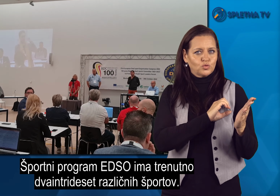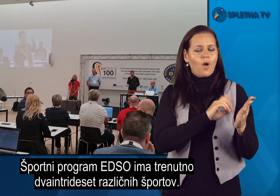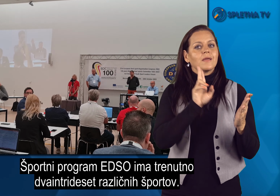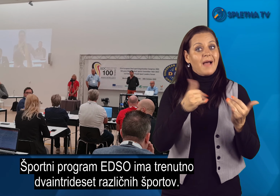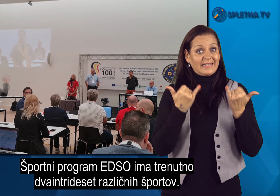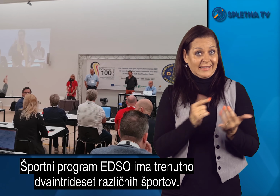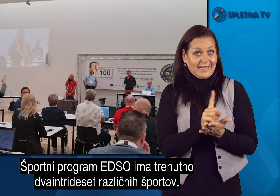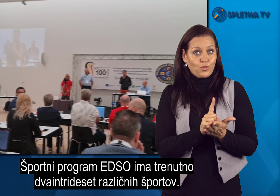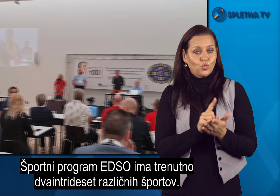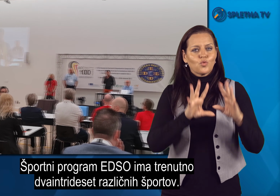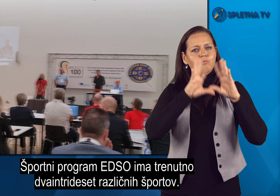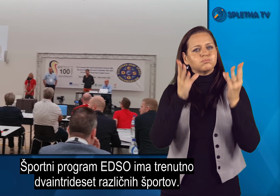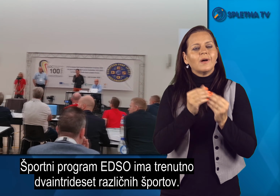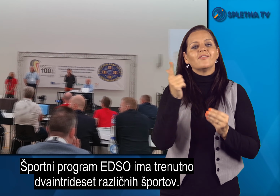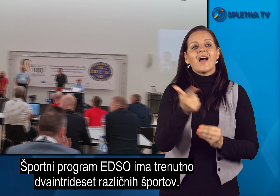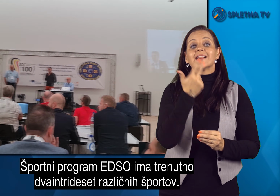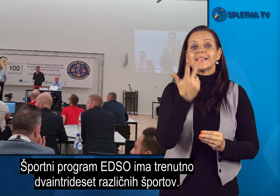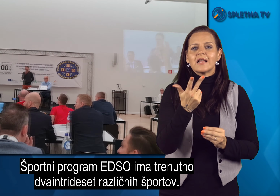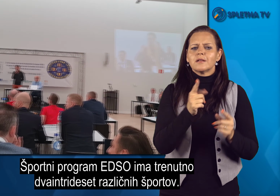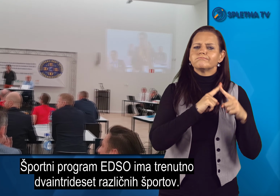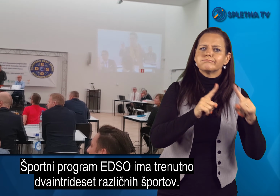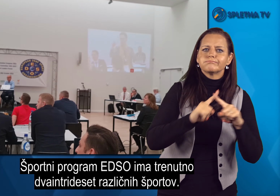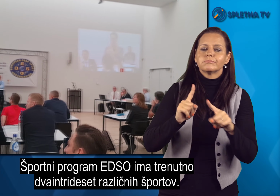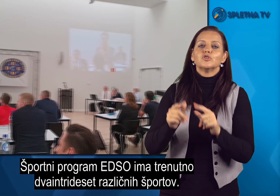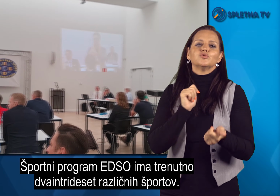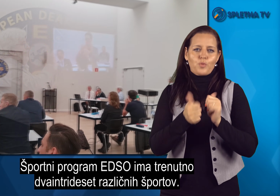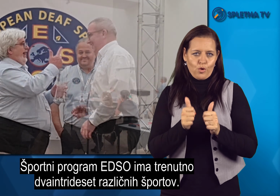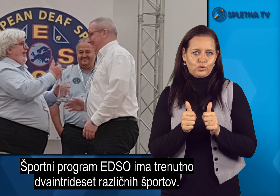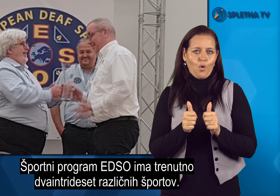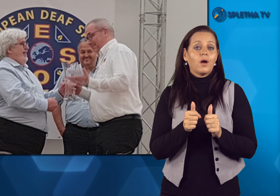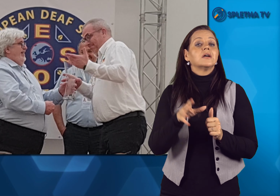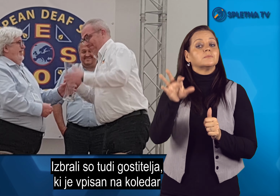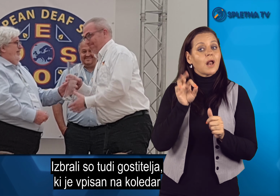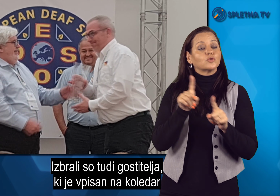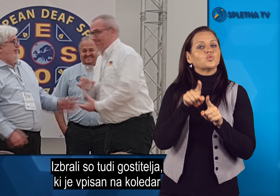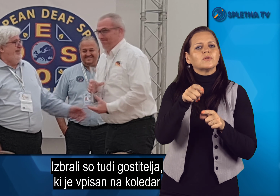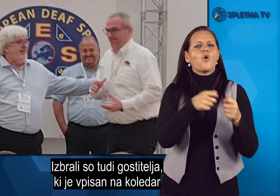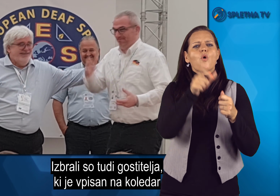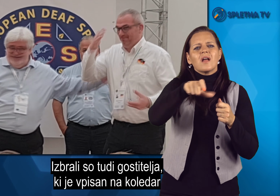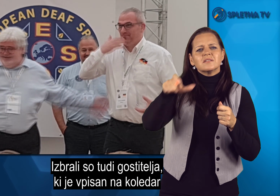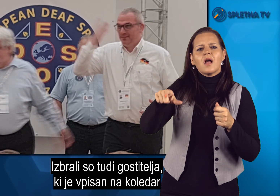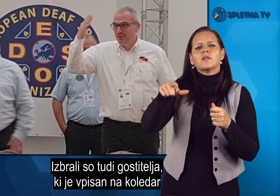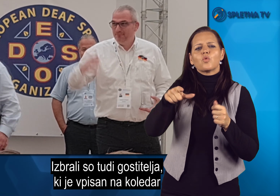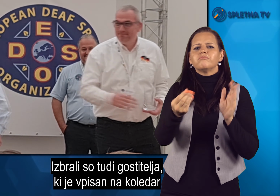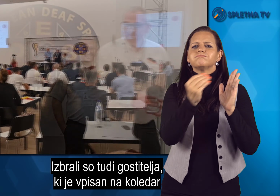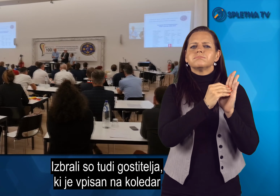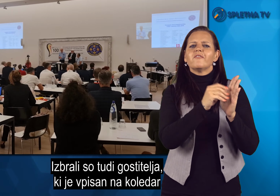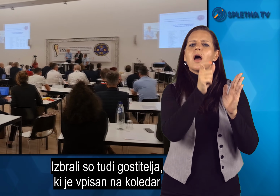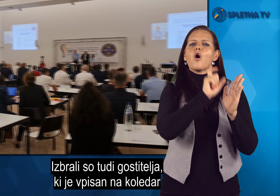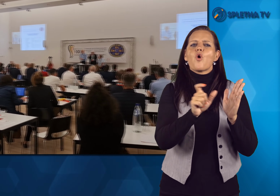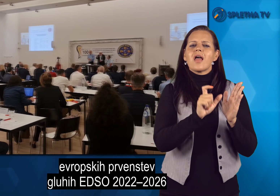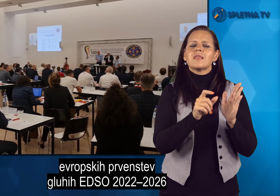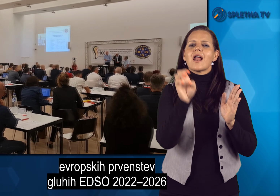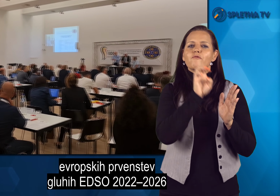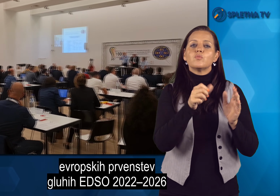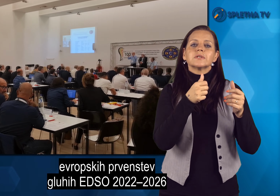različnih športov. Izbrali so tudi gostitelja, ki je upisan na koledar Evropskih prvenstev